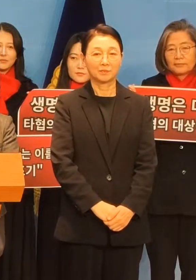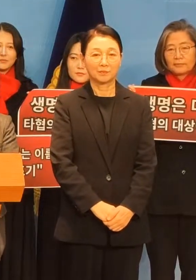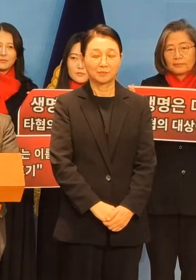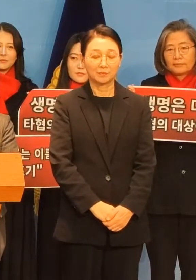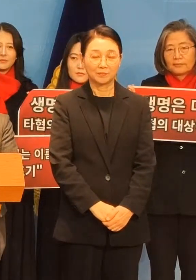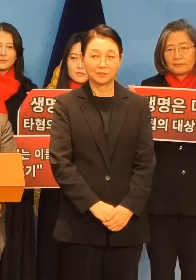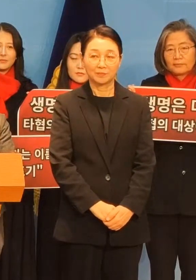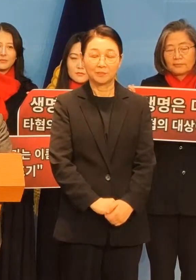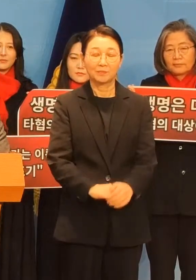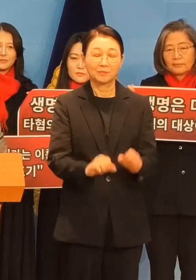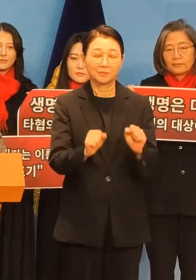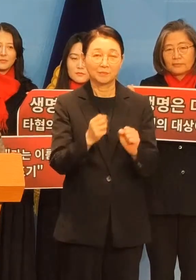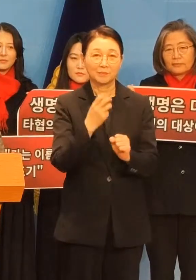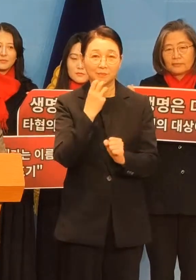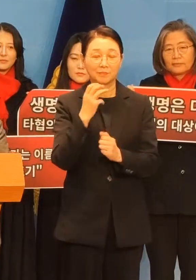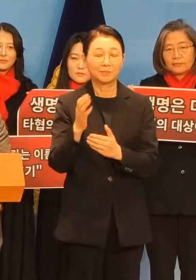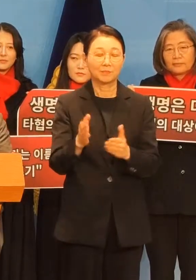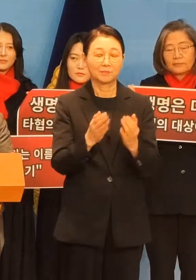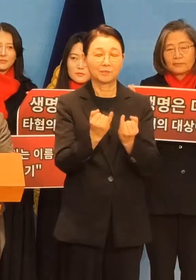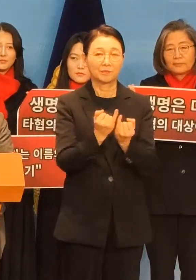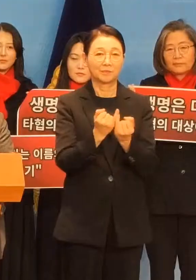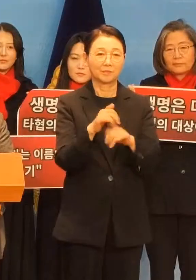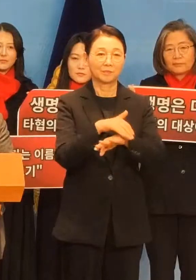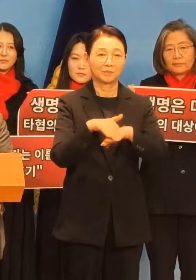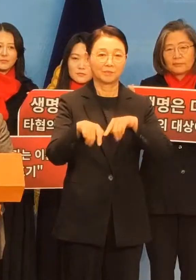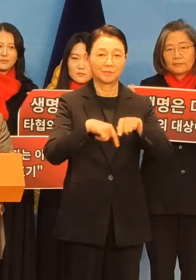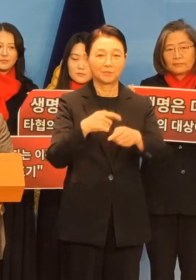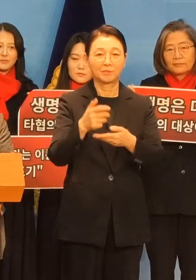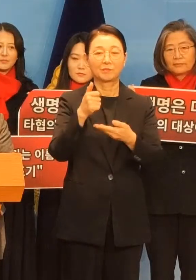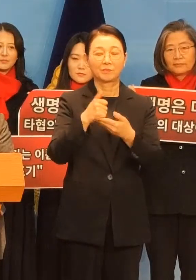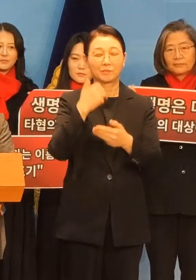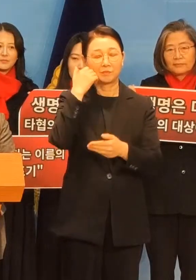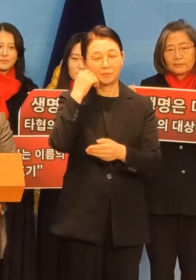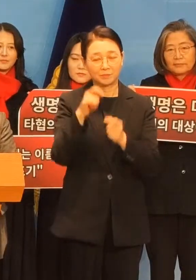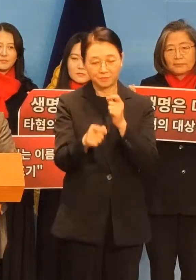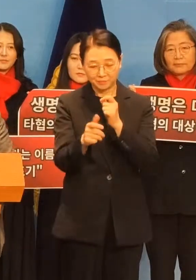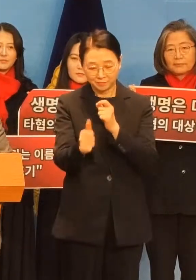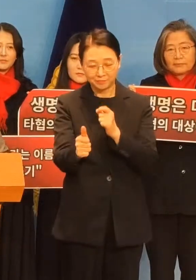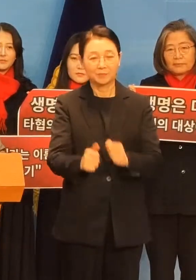안녕하십니까. 경기 여성정책기획위원회 지회장 백고은입니다.